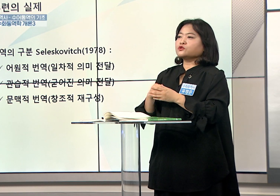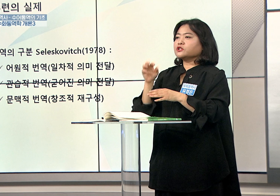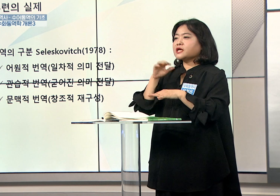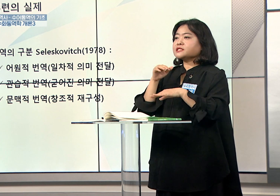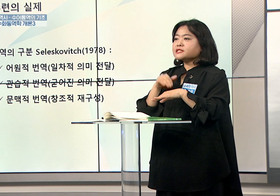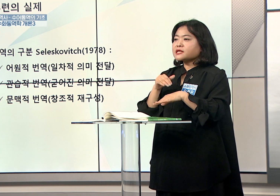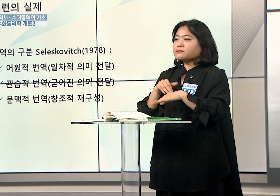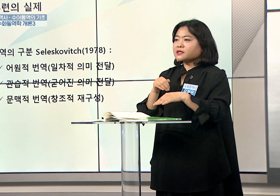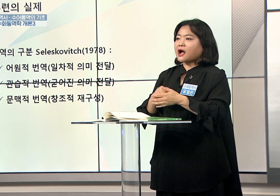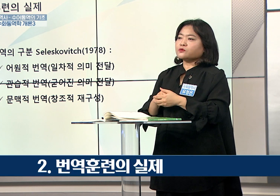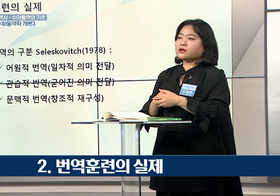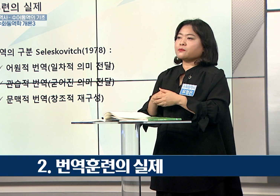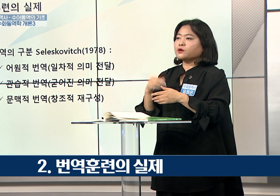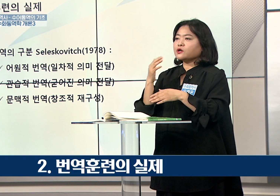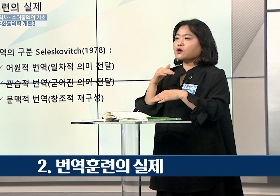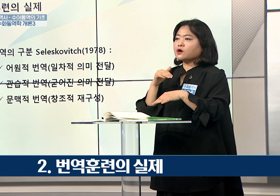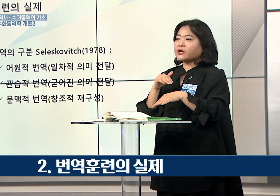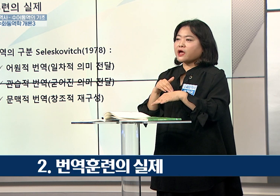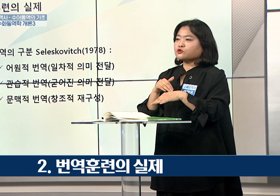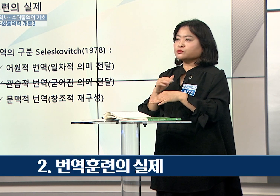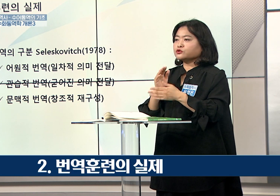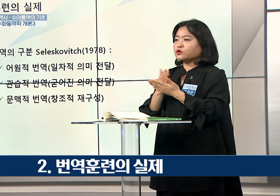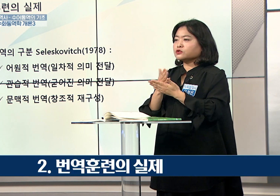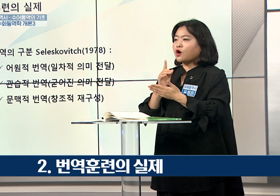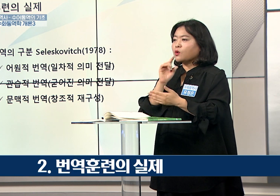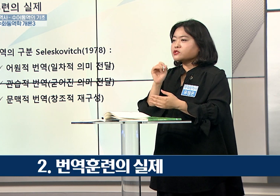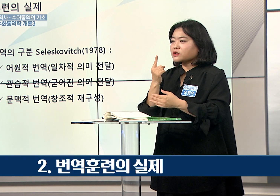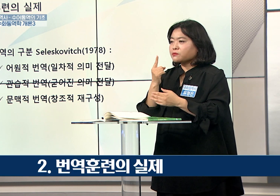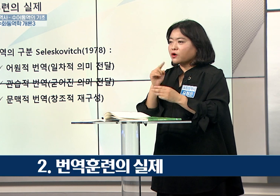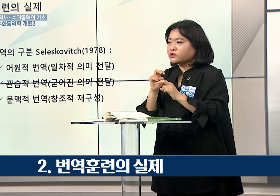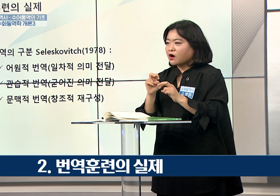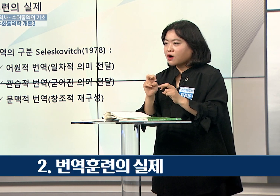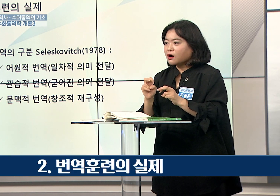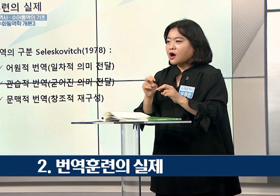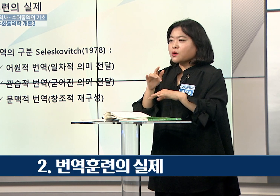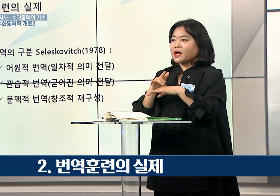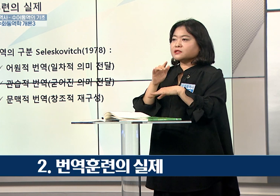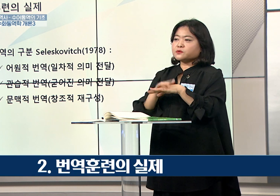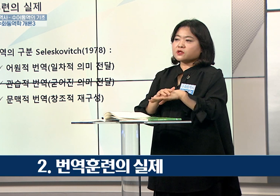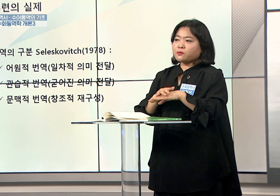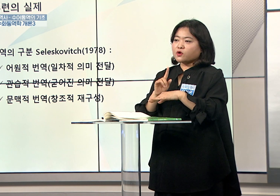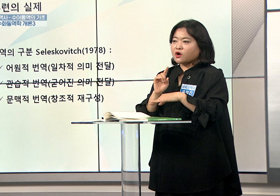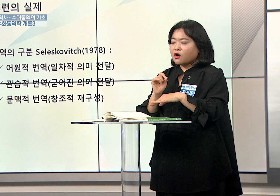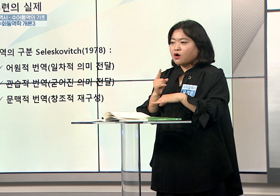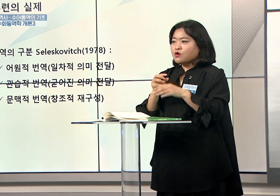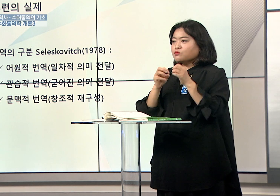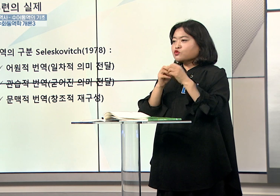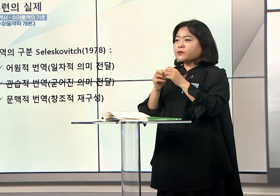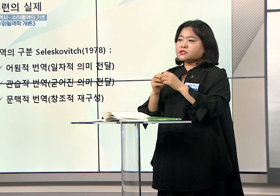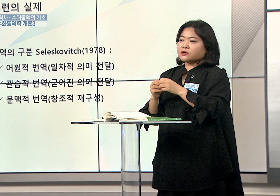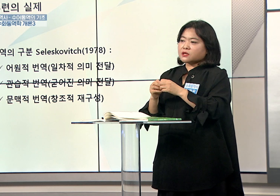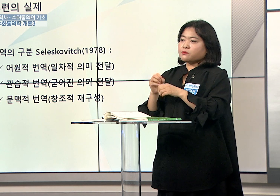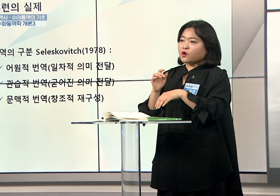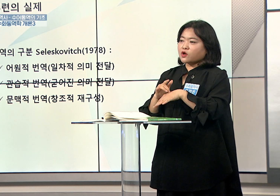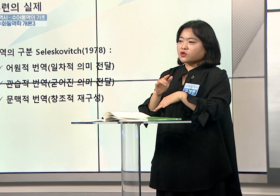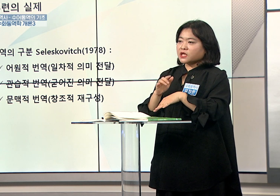훈련의 실제입니다. 우리가 번역의 구분으로는 어원적인 번역, 관습적인 번역, 문맥적인